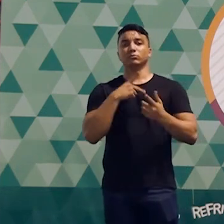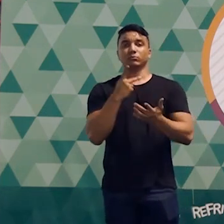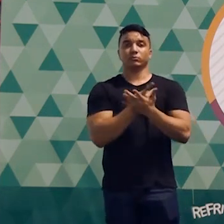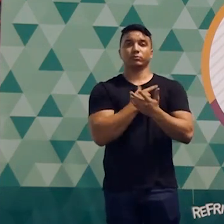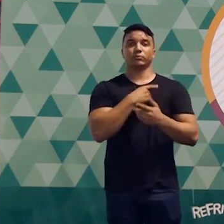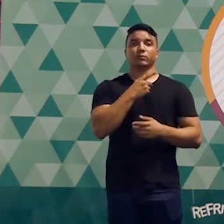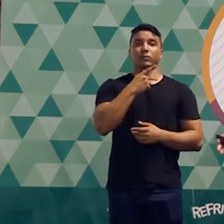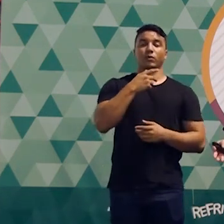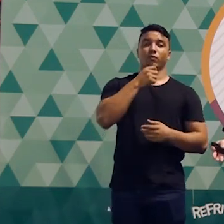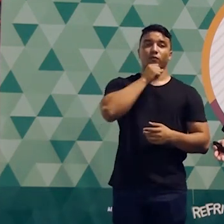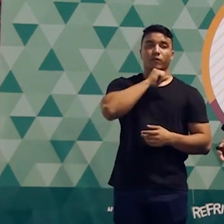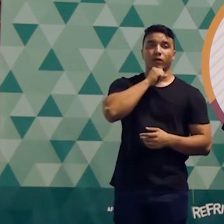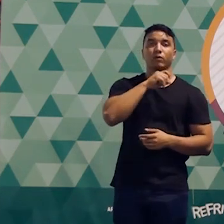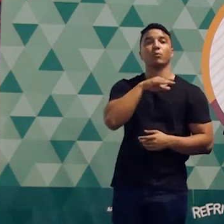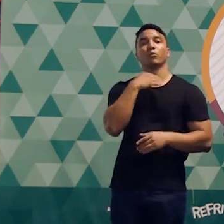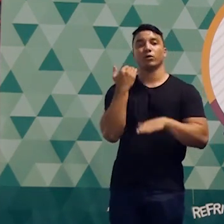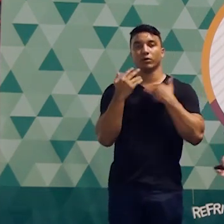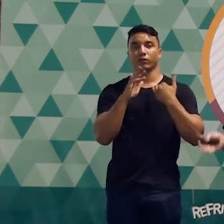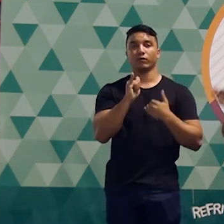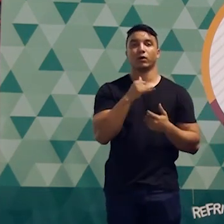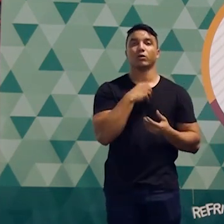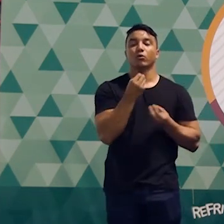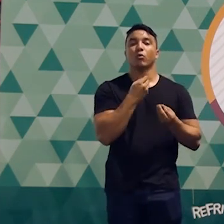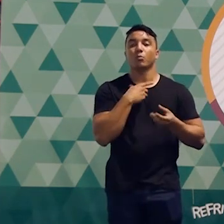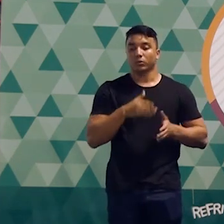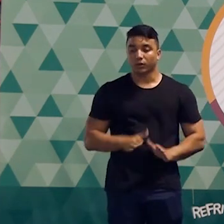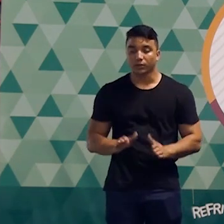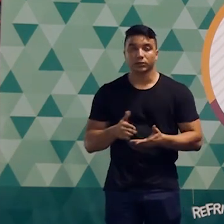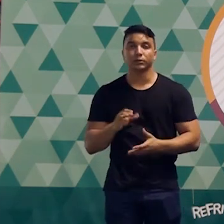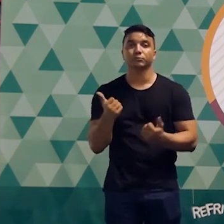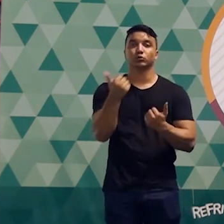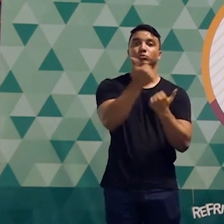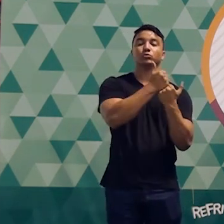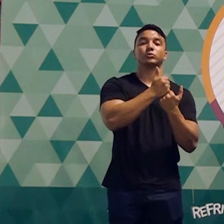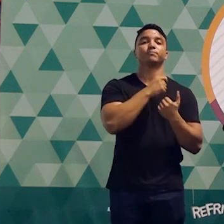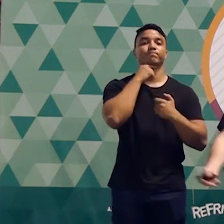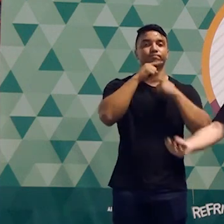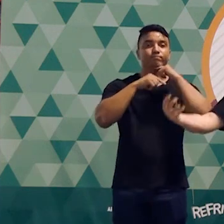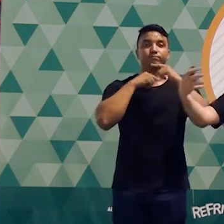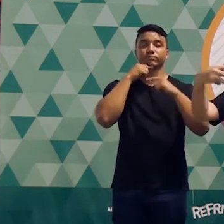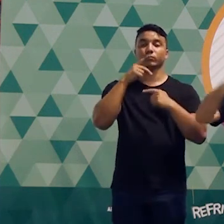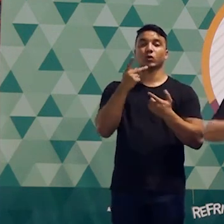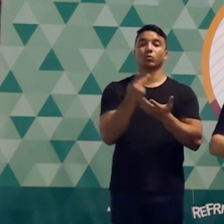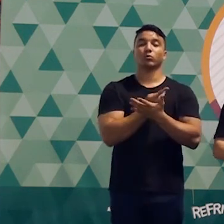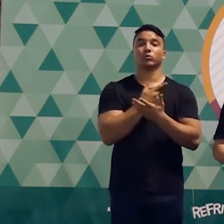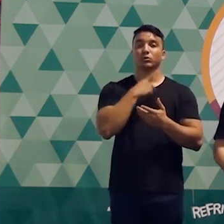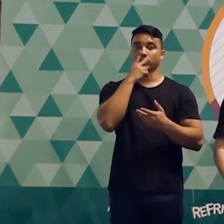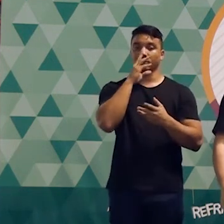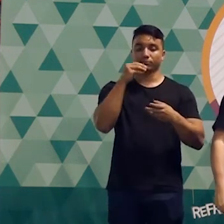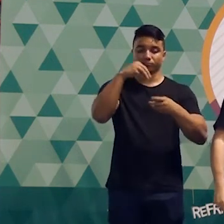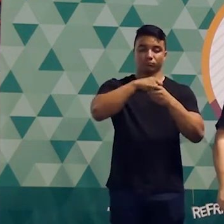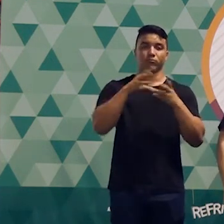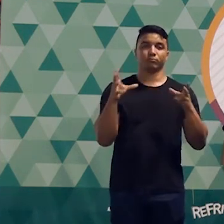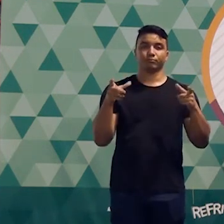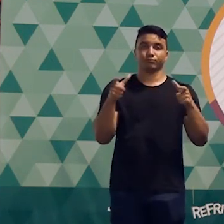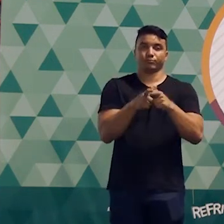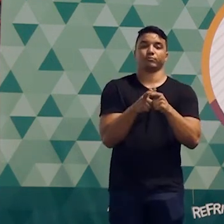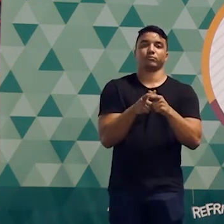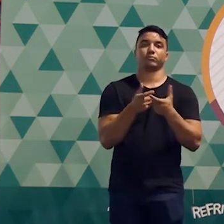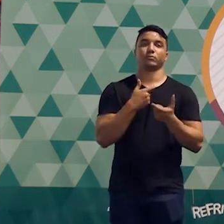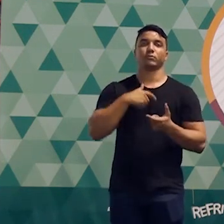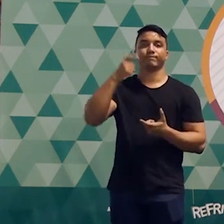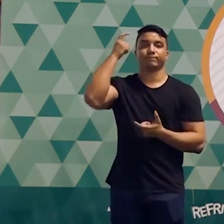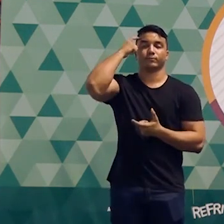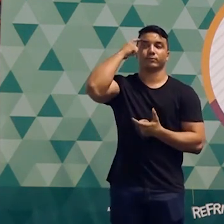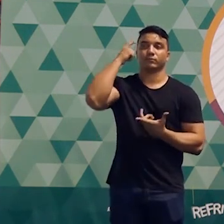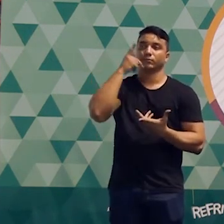evidentemente, os idosos vão morrer um dia e não vai ter gente nascendo para substituir. Então o país vai passar por uma implosão. É uma ideia,